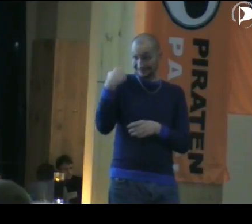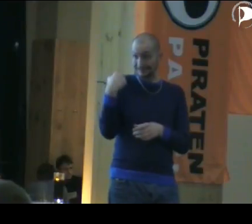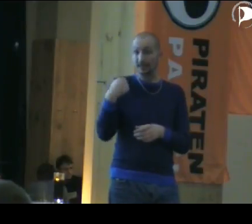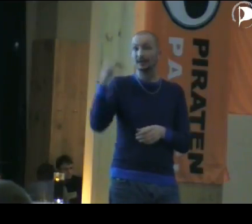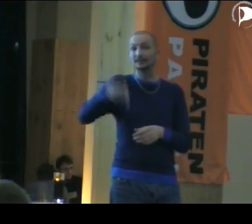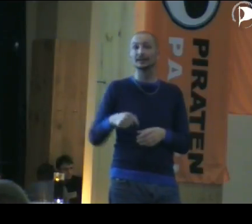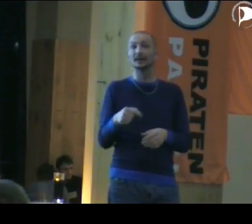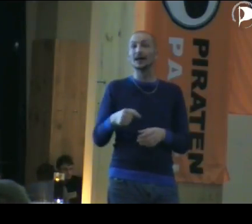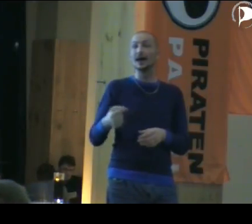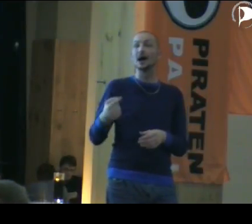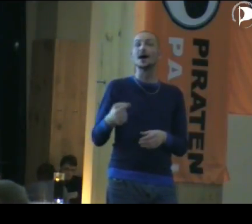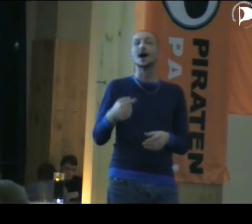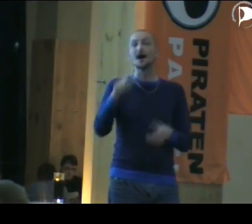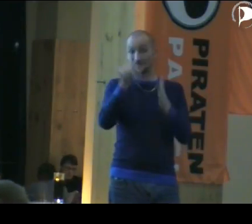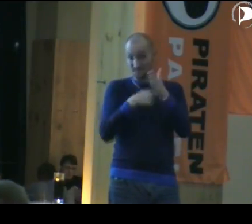mal ist noch nicht abgeschlossen